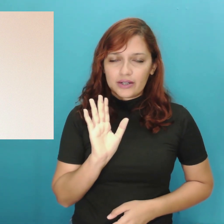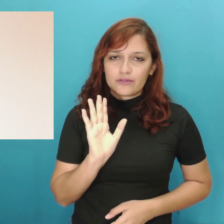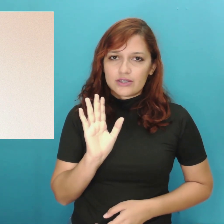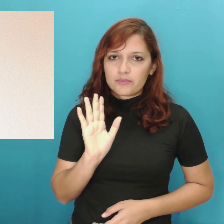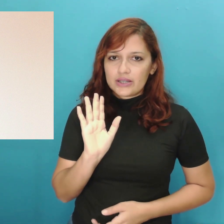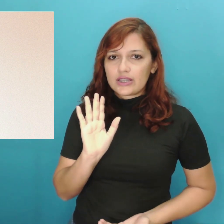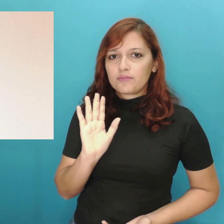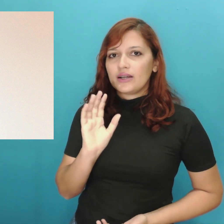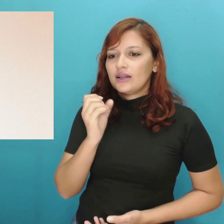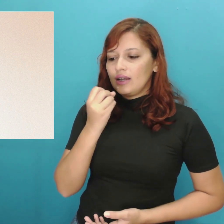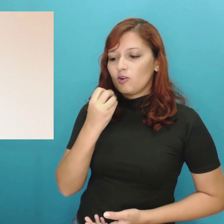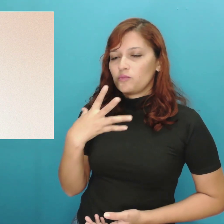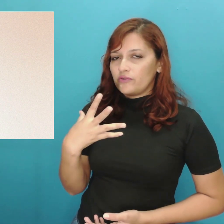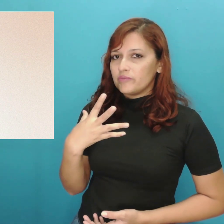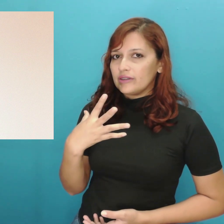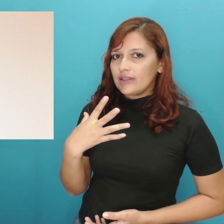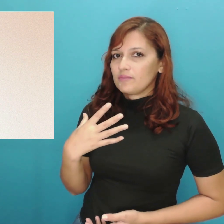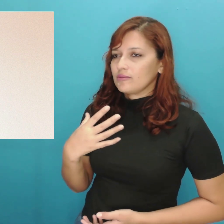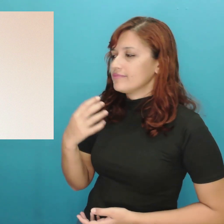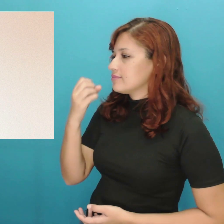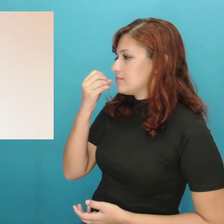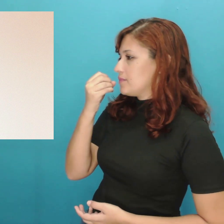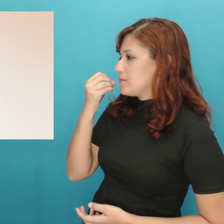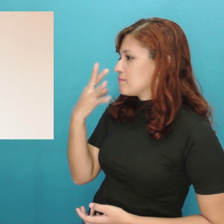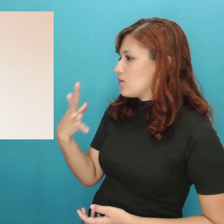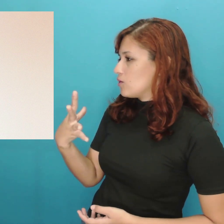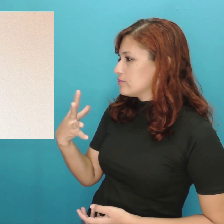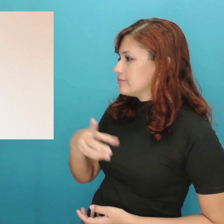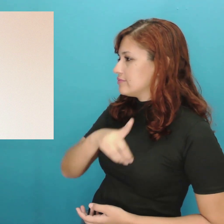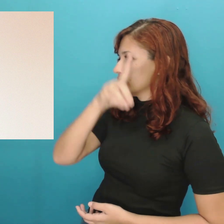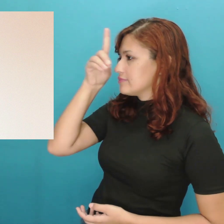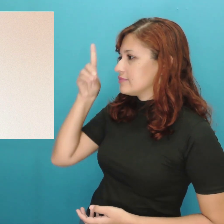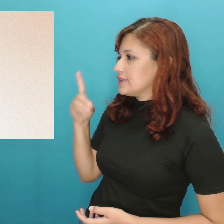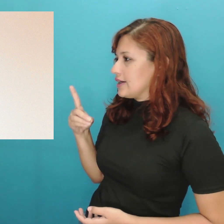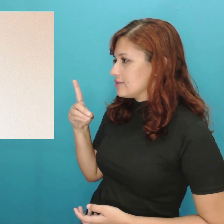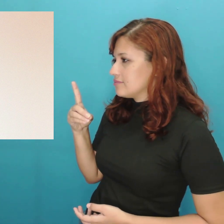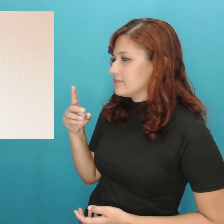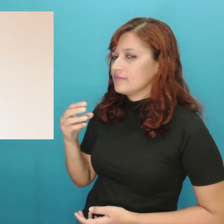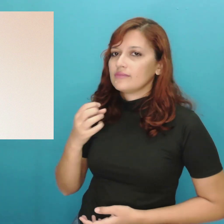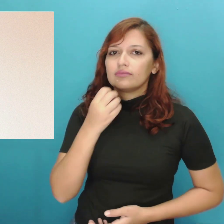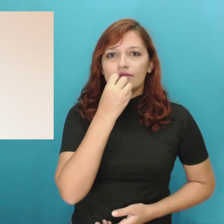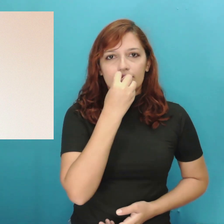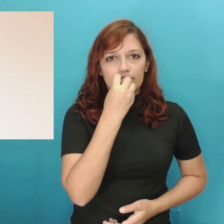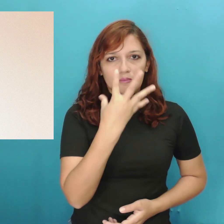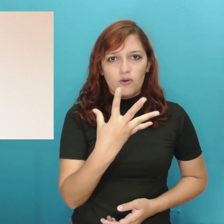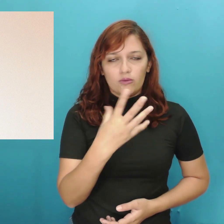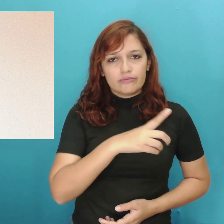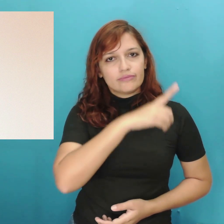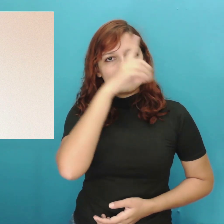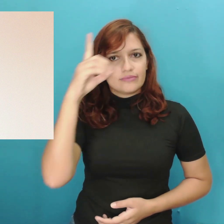que você perceba o movimento da mão. Bom dia. Bom